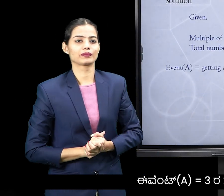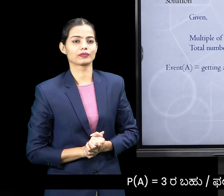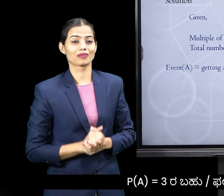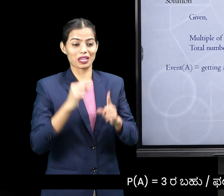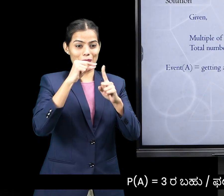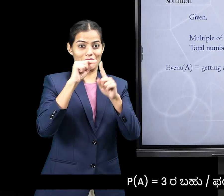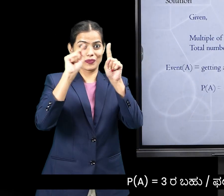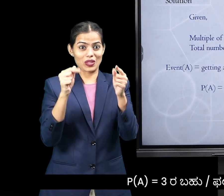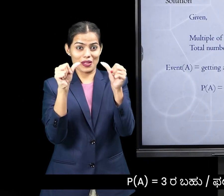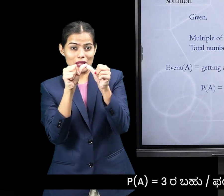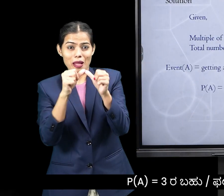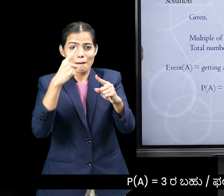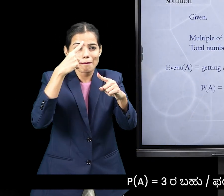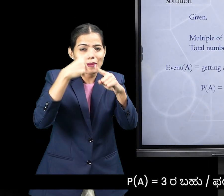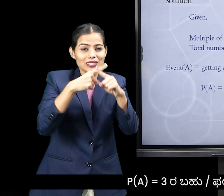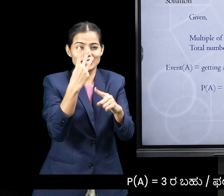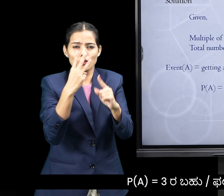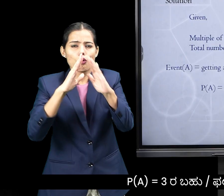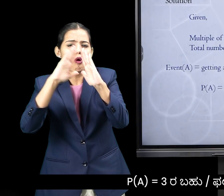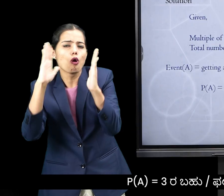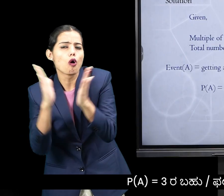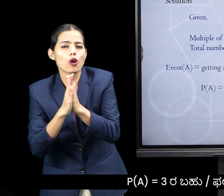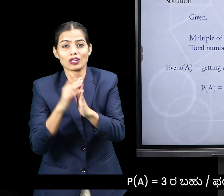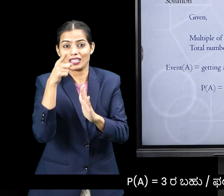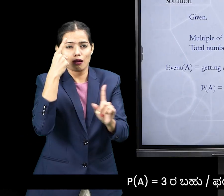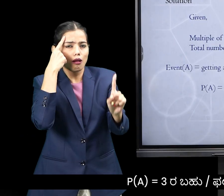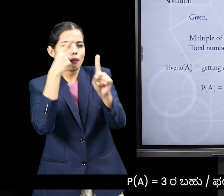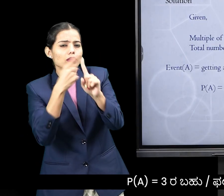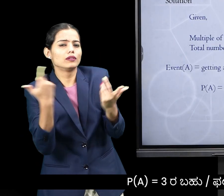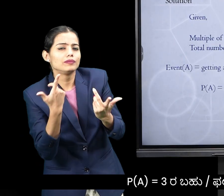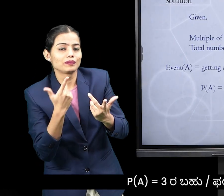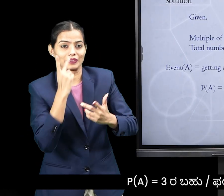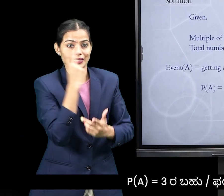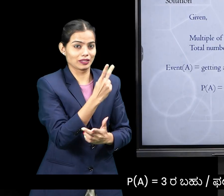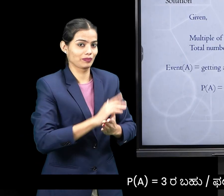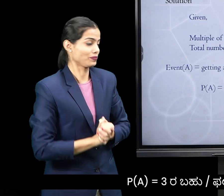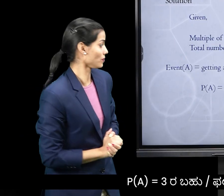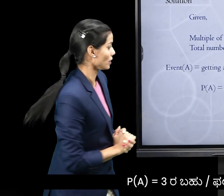ಪಿ ಆಫ್ ಎ ಇಸ್ ಈಕ್ವಲ್ ಟು 3ರ ಬಹು ಡಿವೈಡೆಡ್ ಬೈ ಫಲಿತಾಂಶಗಳ ಒಟ್ಟು ಸಂಖ್ಯೆಗಳು.